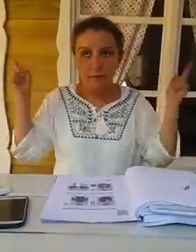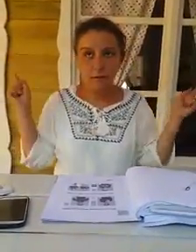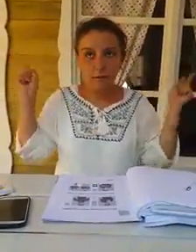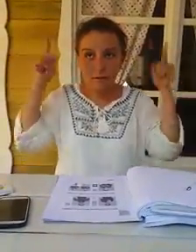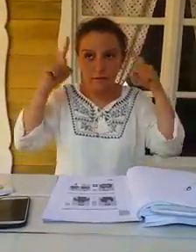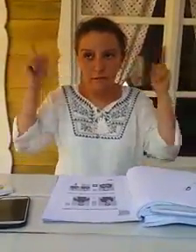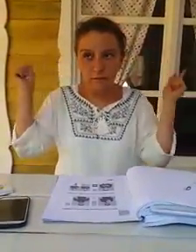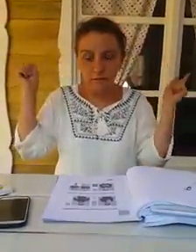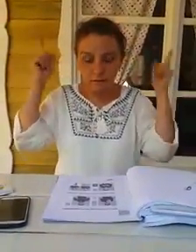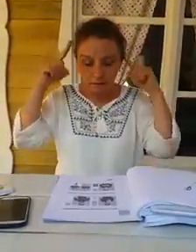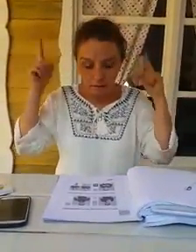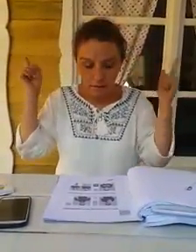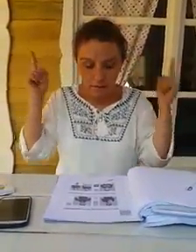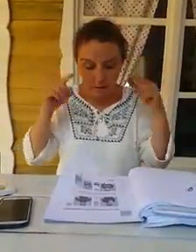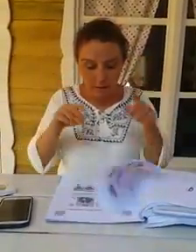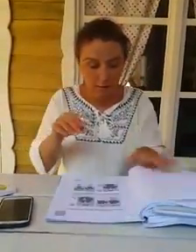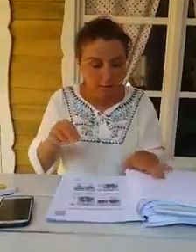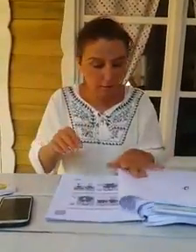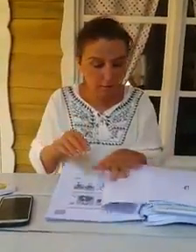Yetki. Yetki.